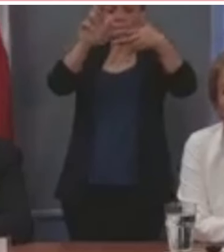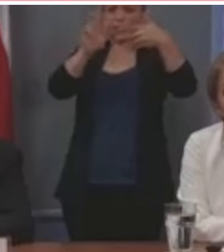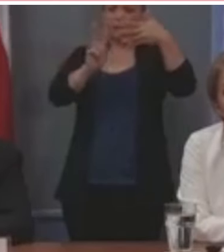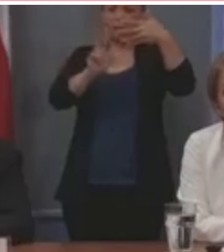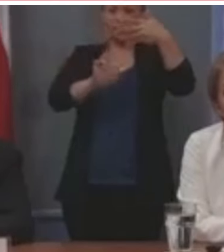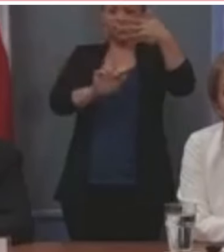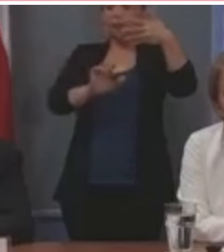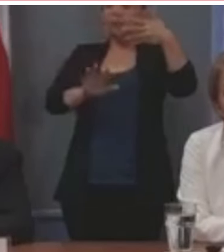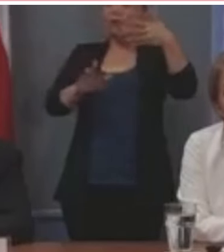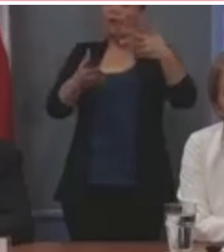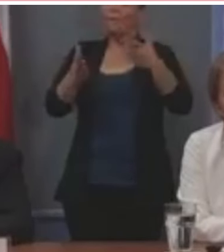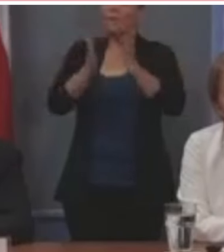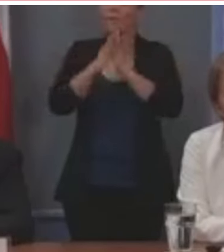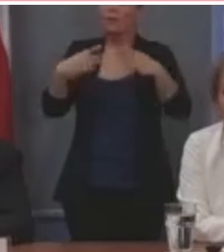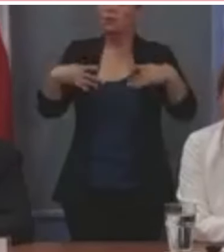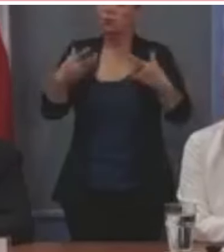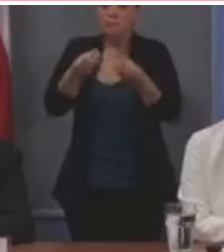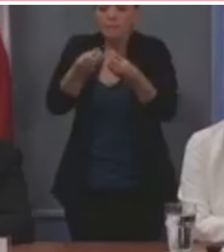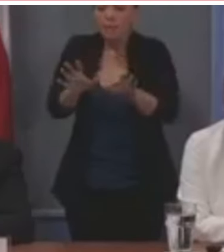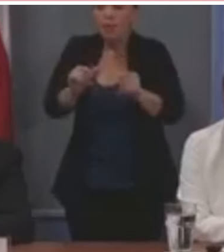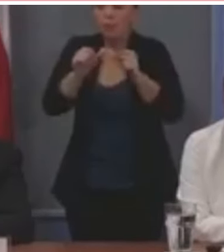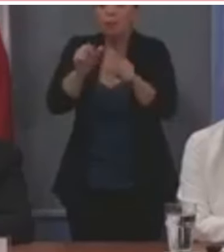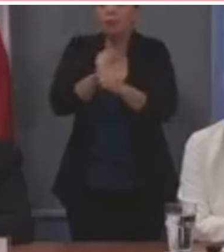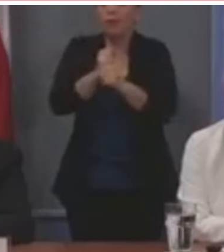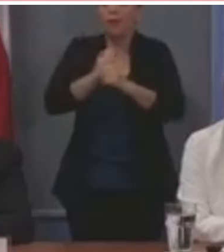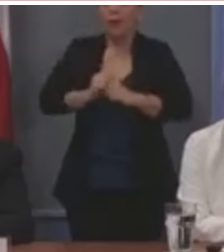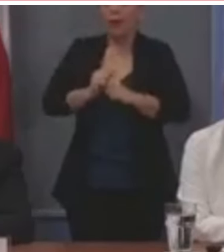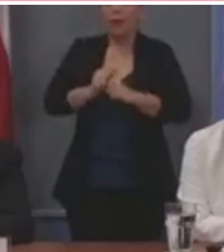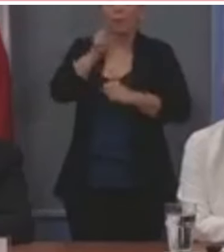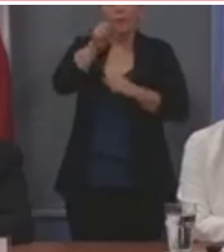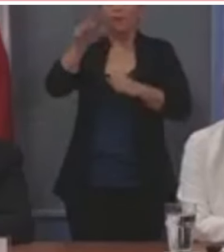laboral. Y nuevamente usted es un servidor público.